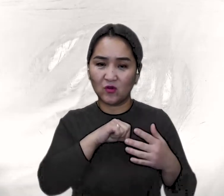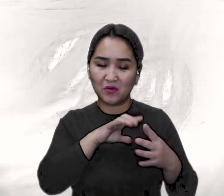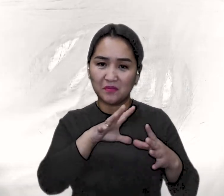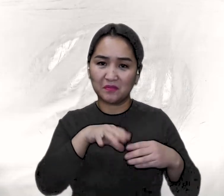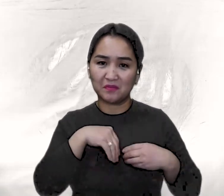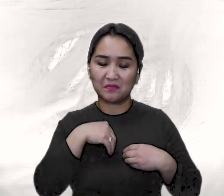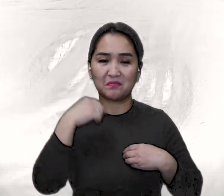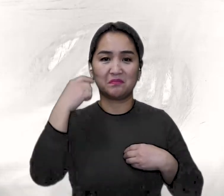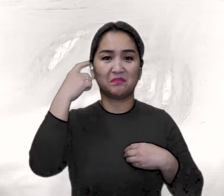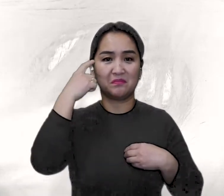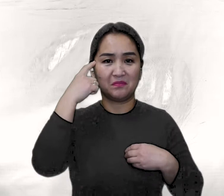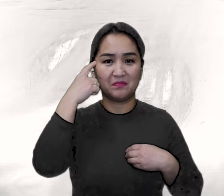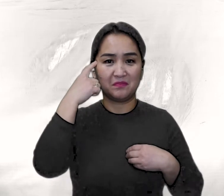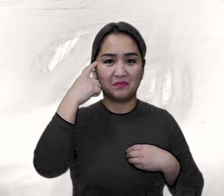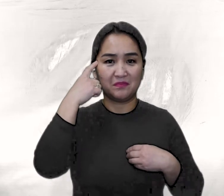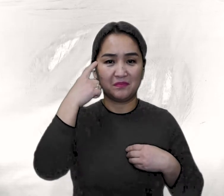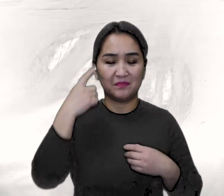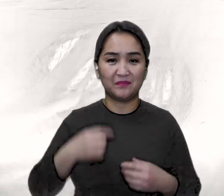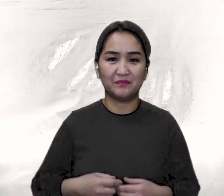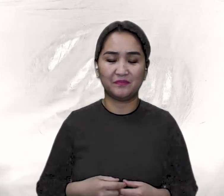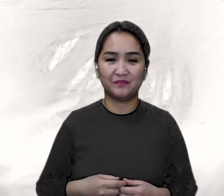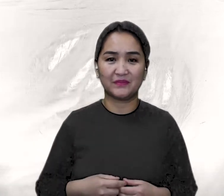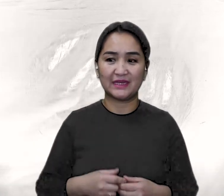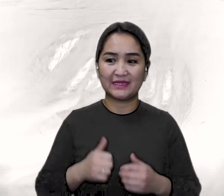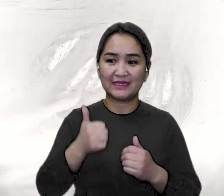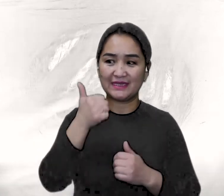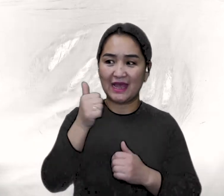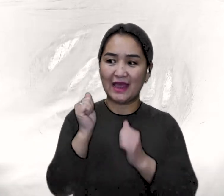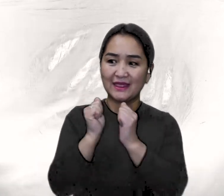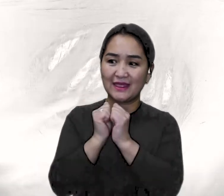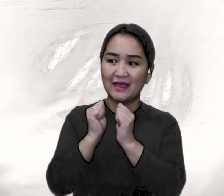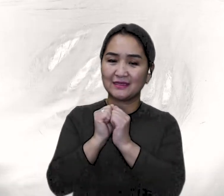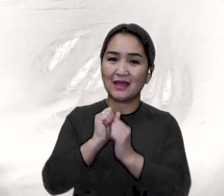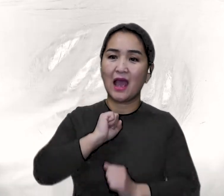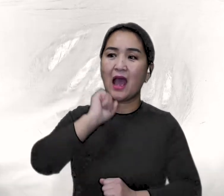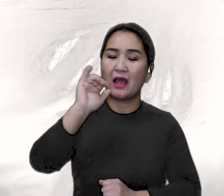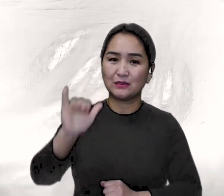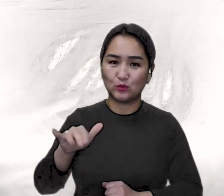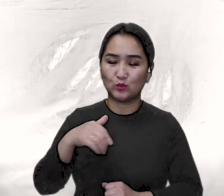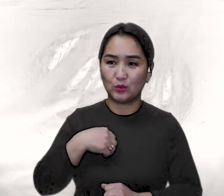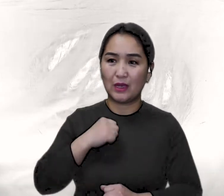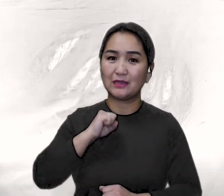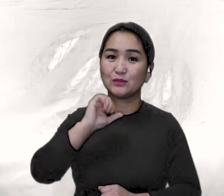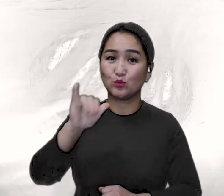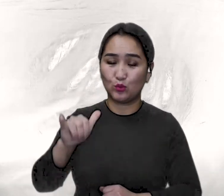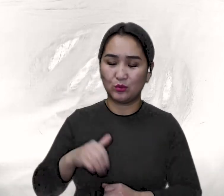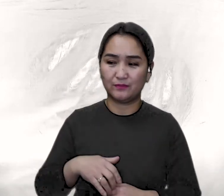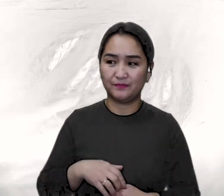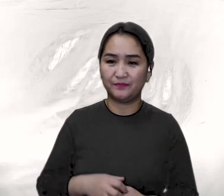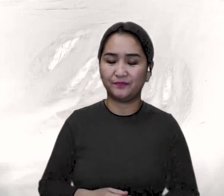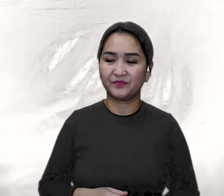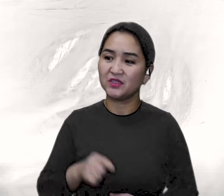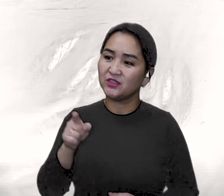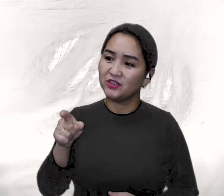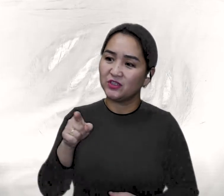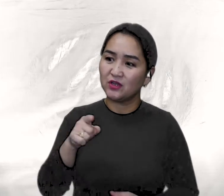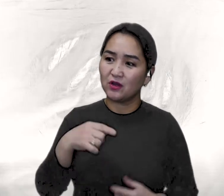анзаараад тэгээ сайн найзаас ингэ асууж үзчихсэн хэвгүй баг. Ингээд чи ингээ